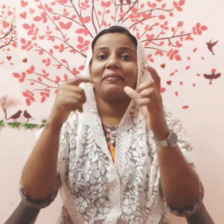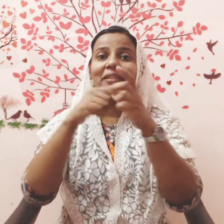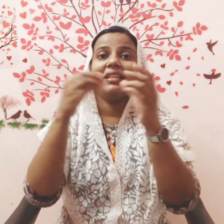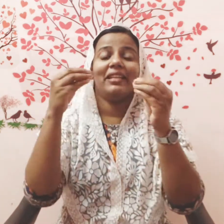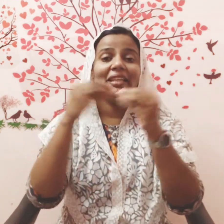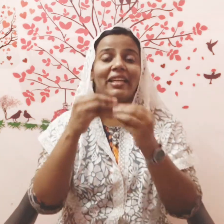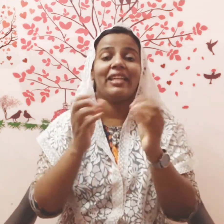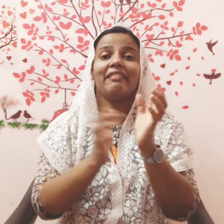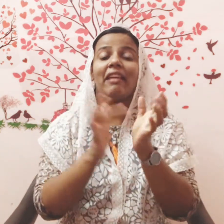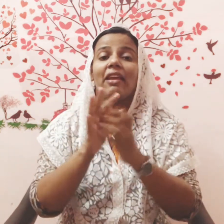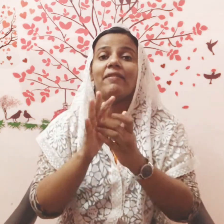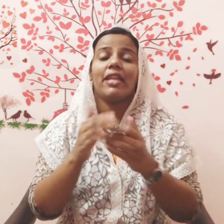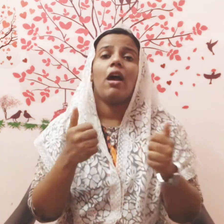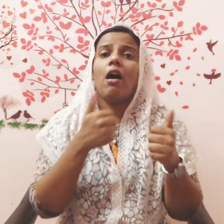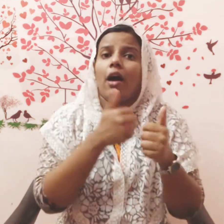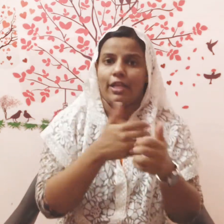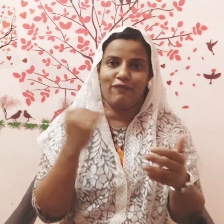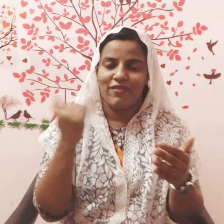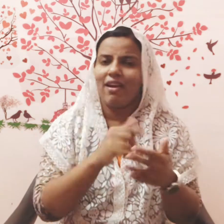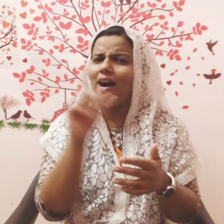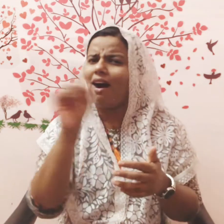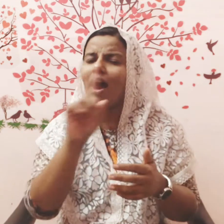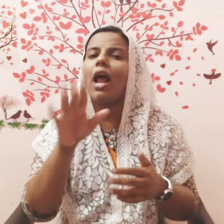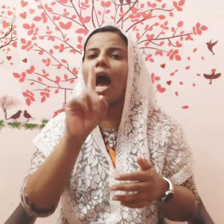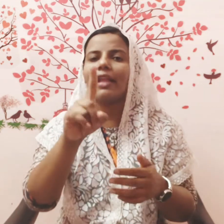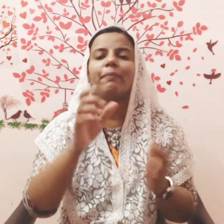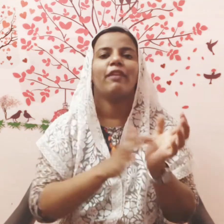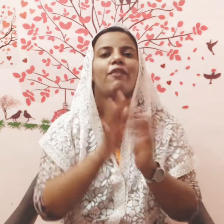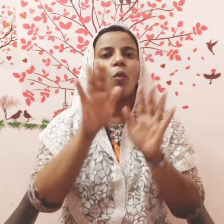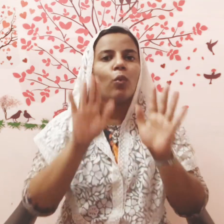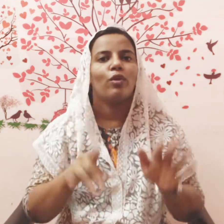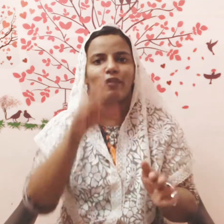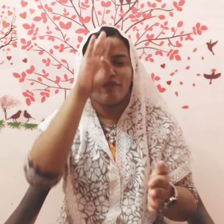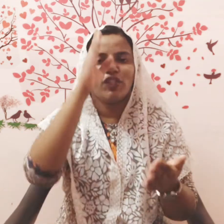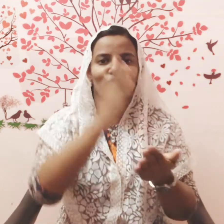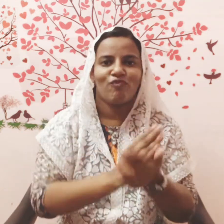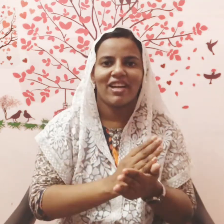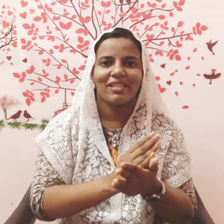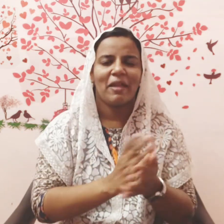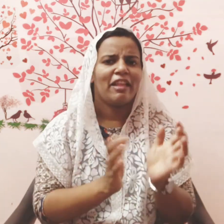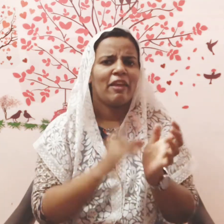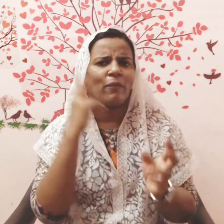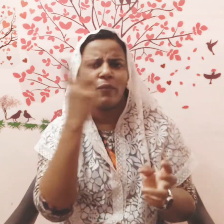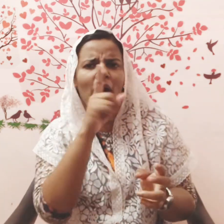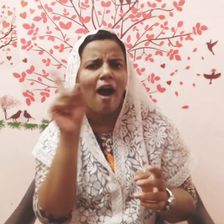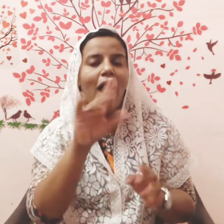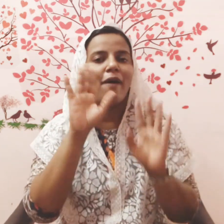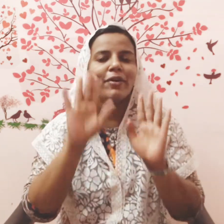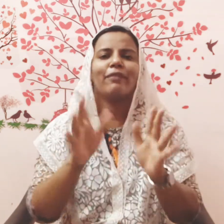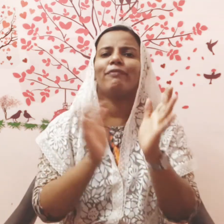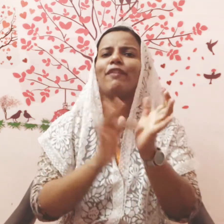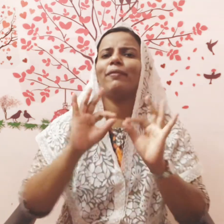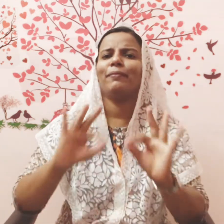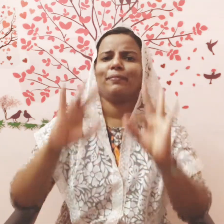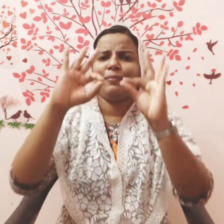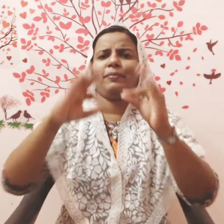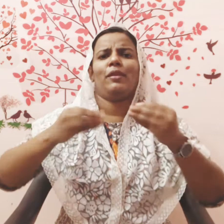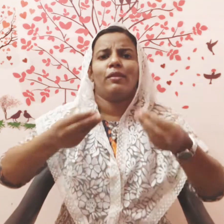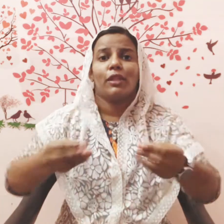എബ്രായ ലേഖനത്തിൽ പറയുന്നത്, ദൈവത്തിൻ്റെ അടുക്കൽ വരുന്നവൻ ദൈവമുണ്ടെന്ന് ആദ്യം വിശ്വസിക്കണം. രണ്ട്, തന്നെ അന്വേഷിക്കുന്നവർക്ക് അവൻ പ്രതിഫലം കൊടുക്കുന്നവനാന്ന്